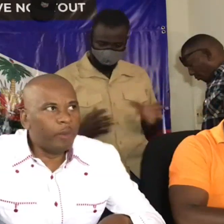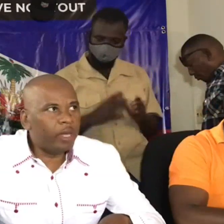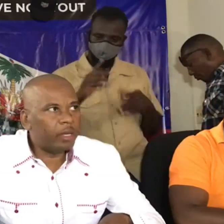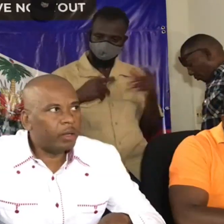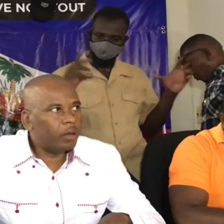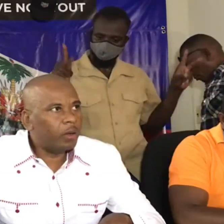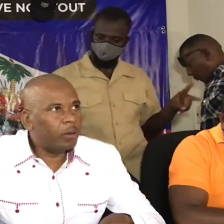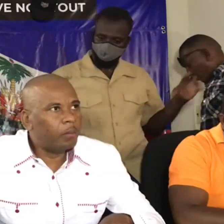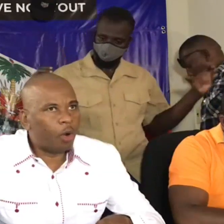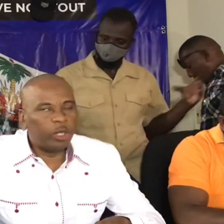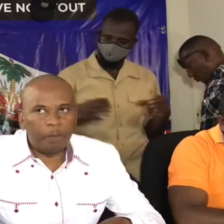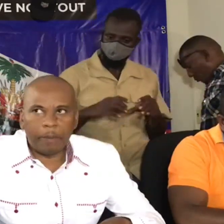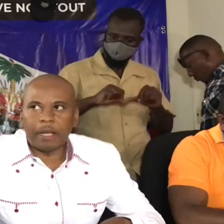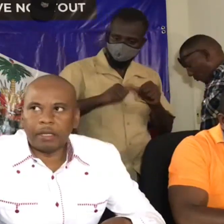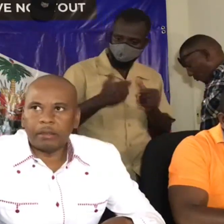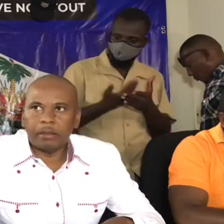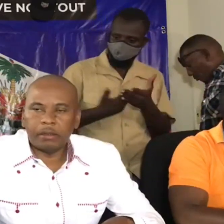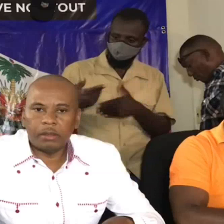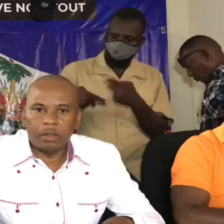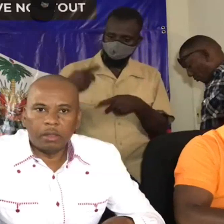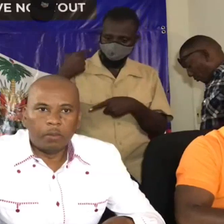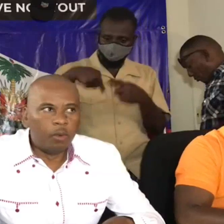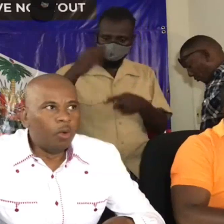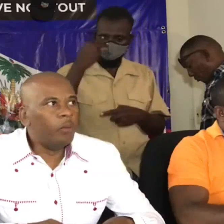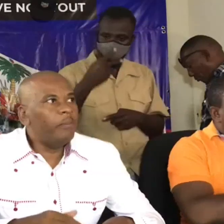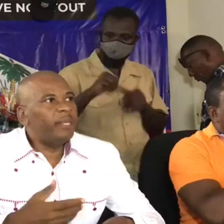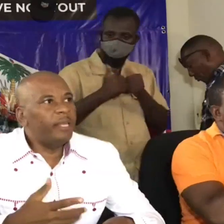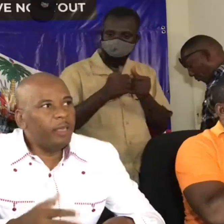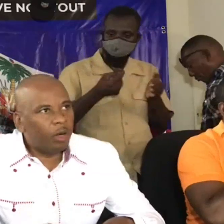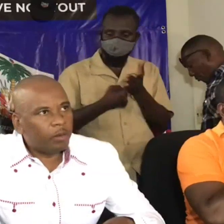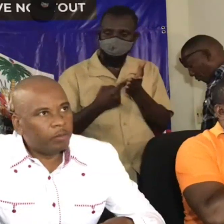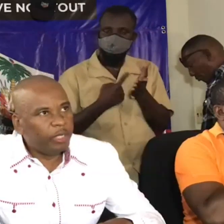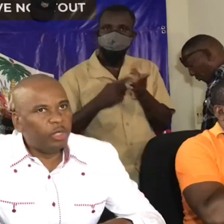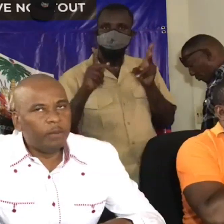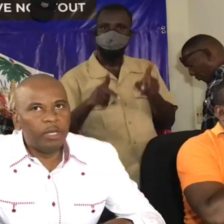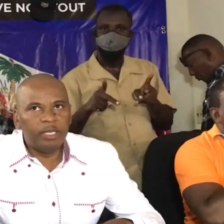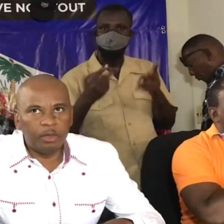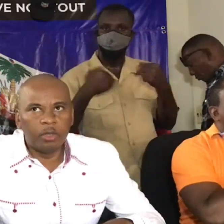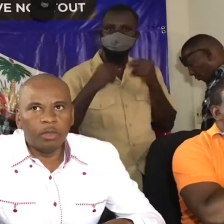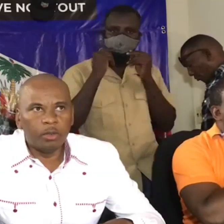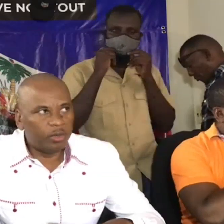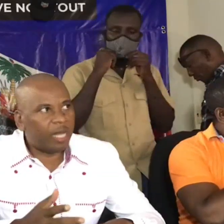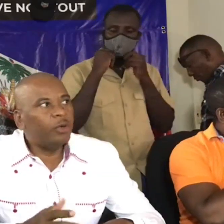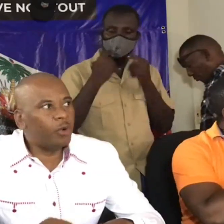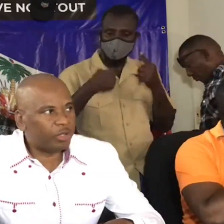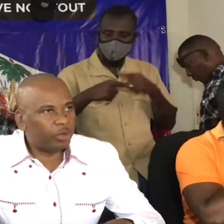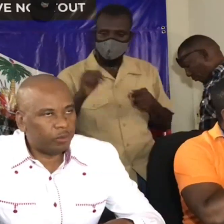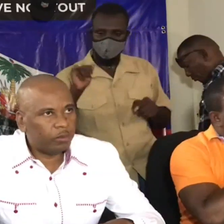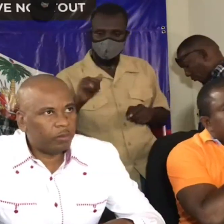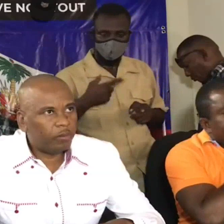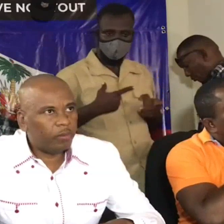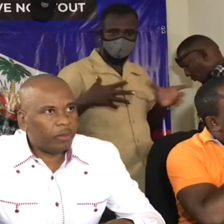a gommé bon côté peuple pour mettre dehors prisonniers politiques, nous saluons